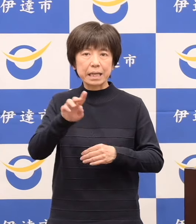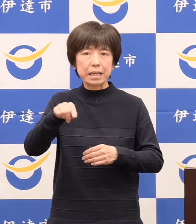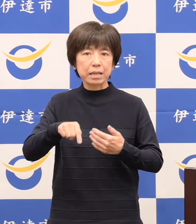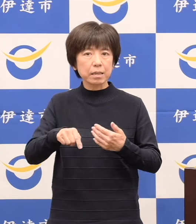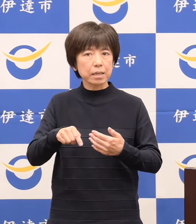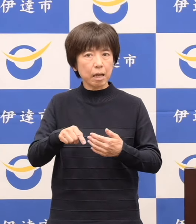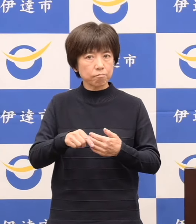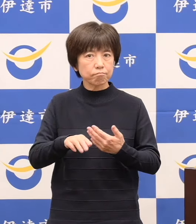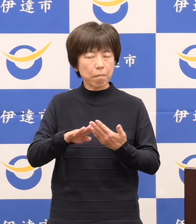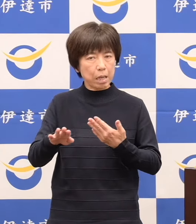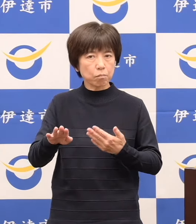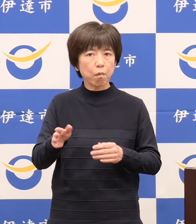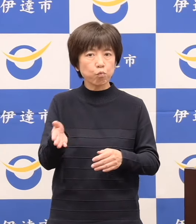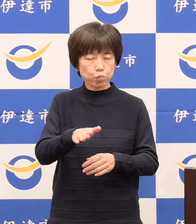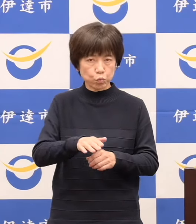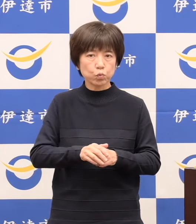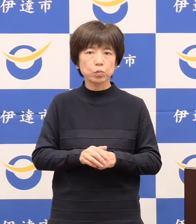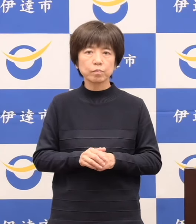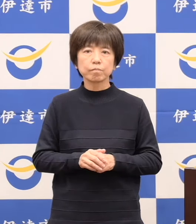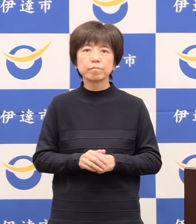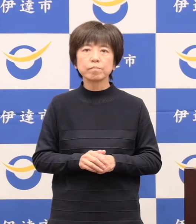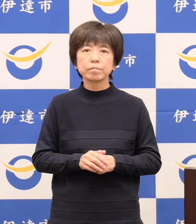のかということと、あと、